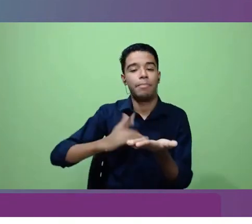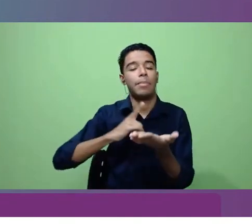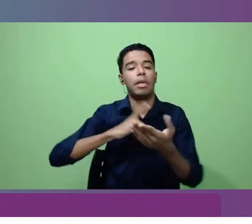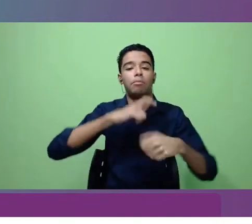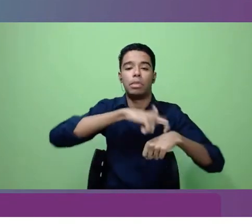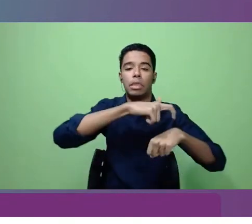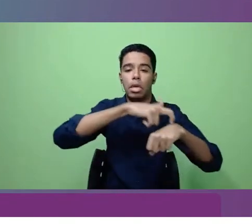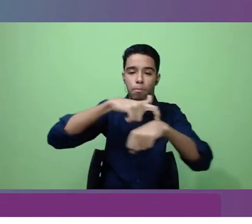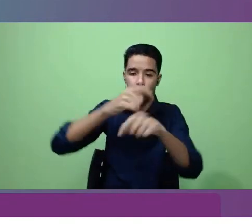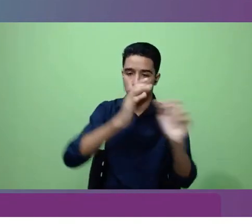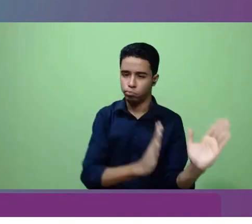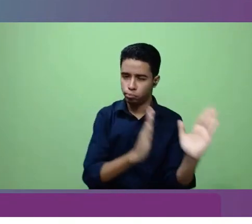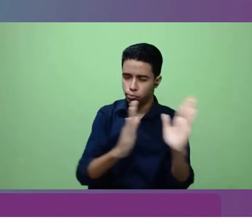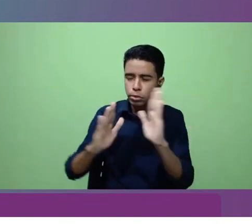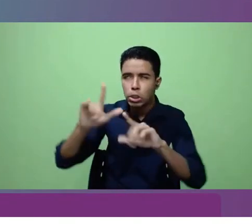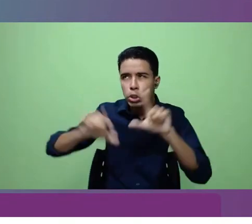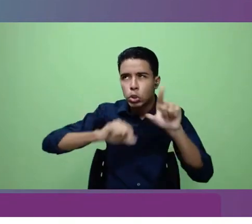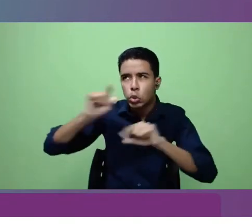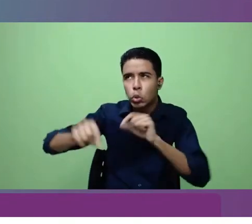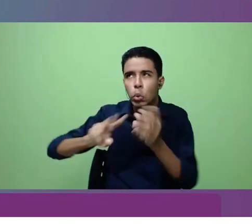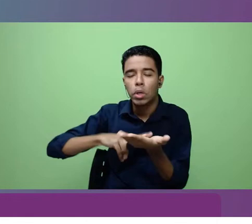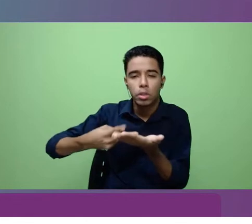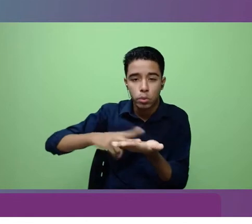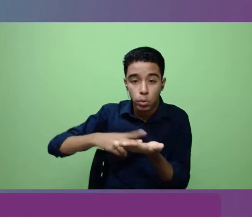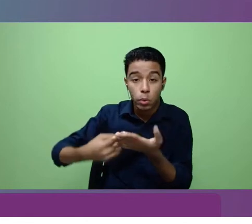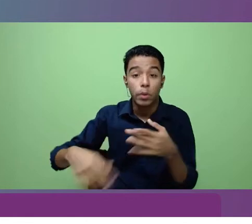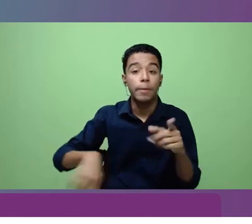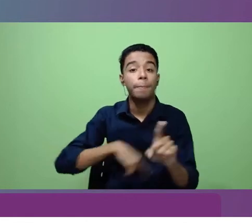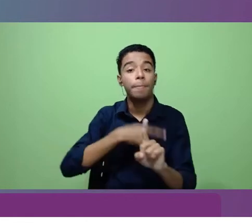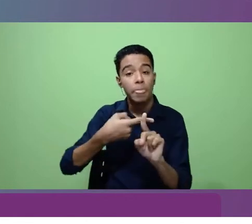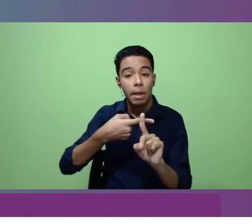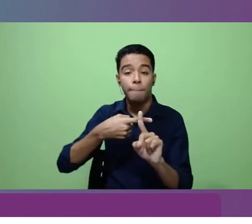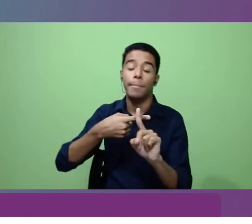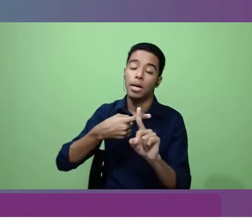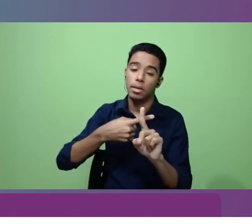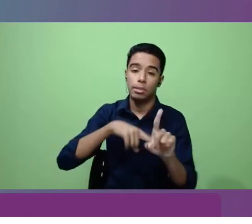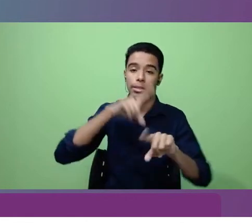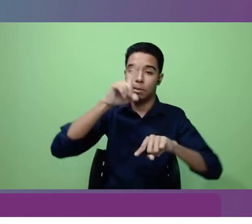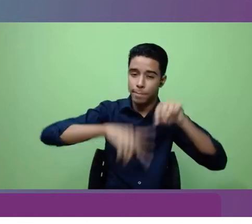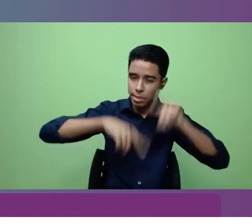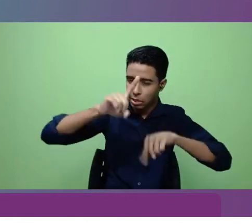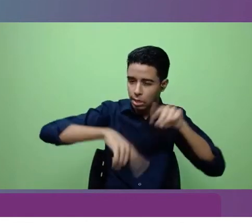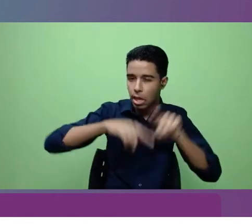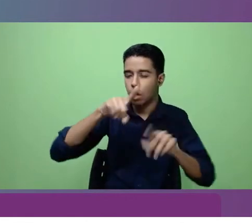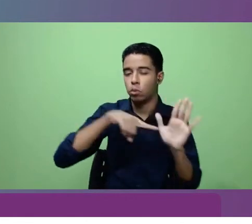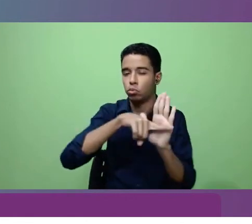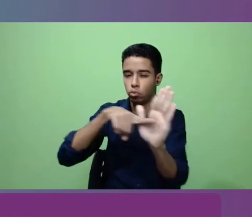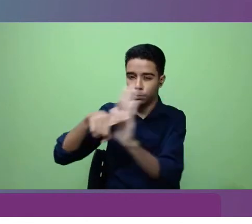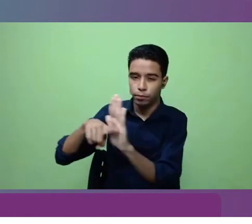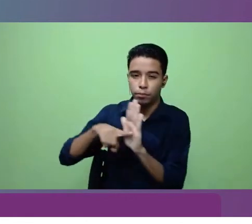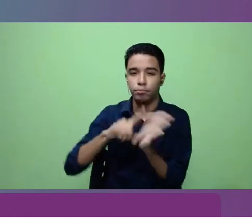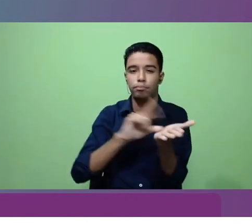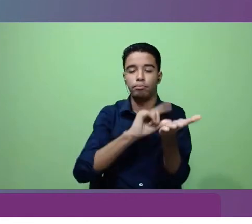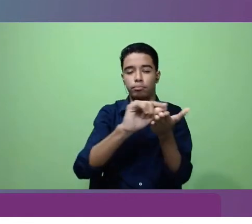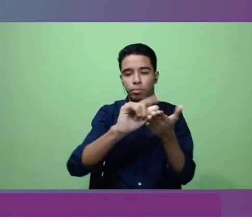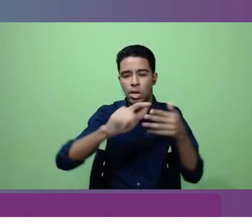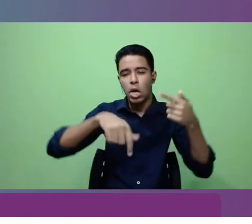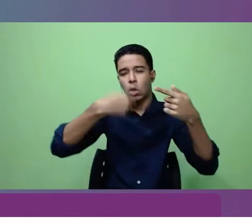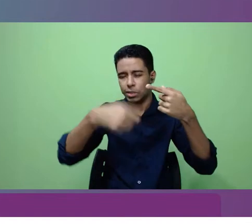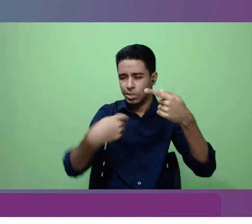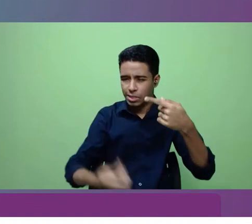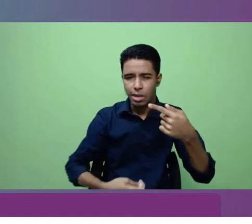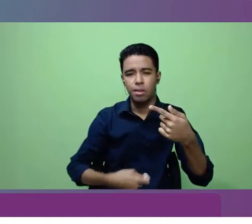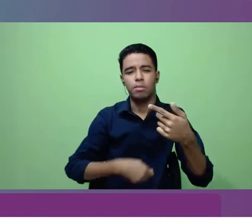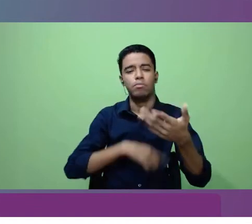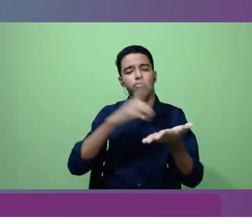escolhas tradutórias, eles tiveram acesso a materiais de consulta, materiais teóricos, glossários, dicionários,